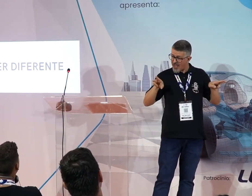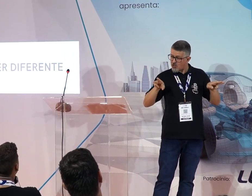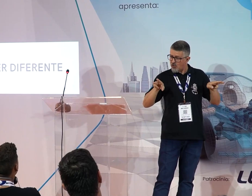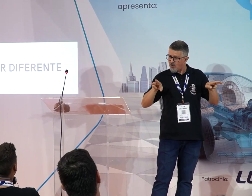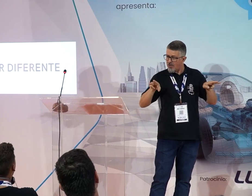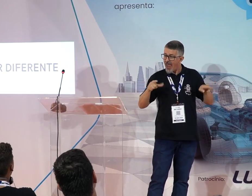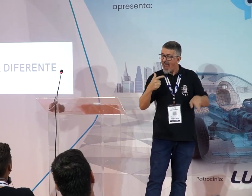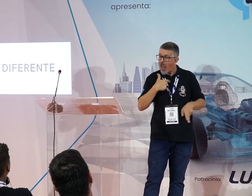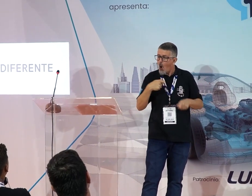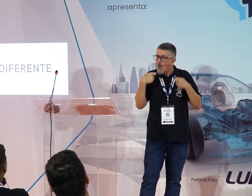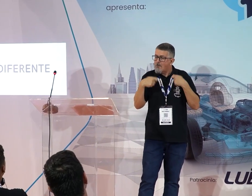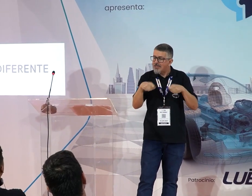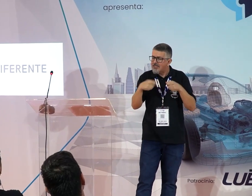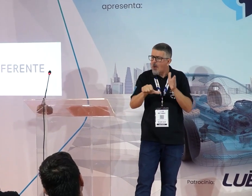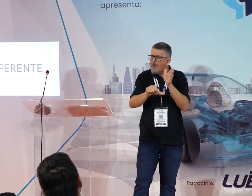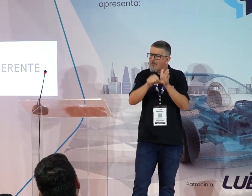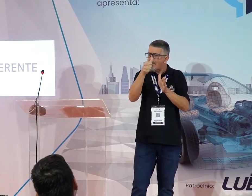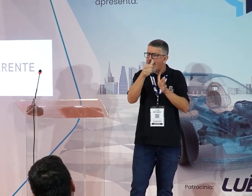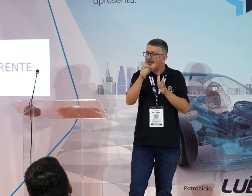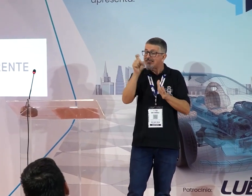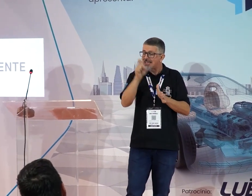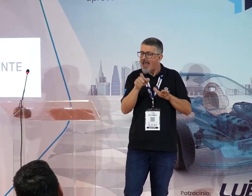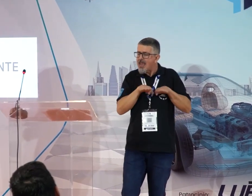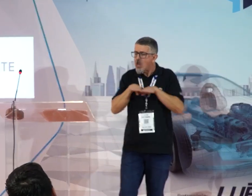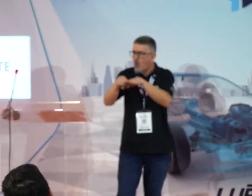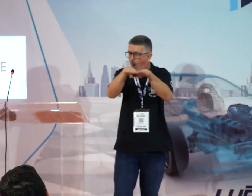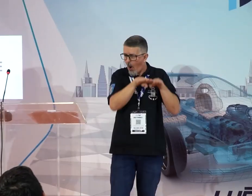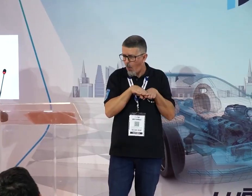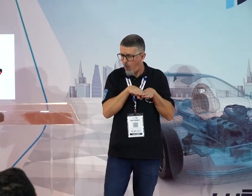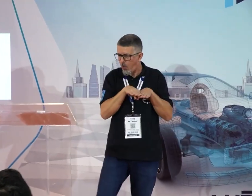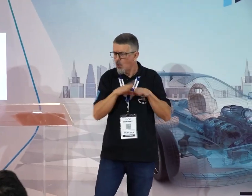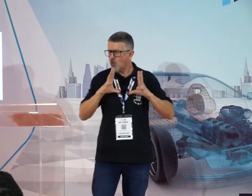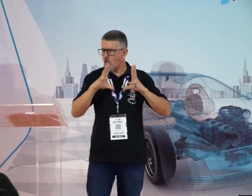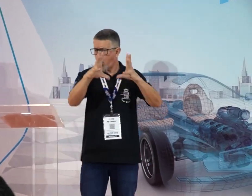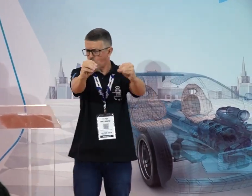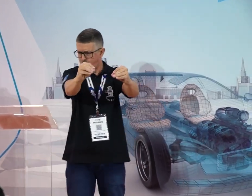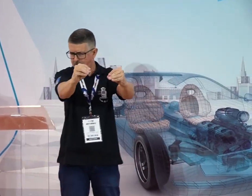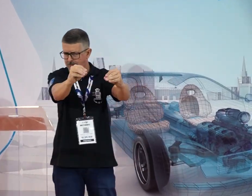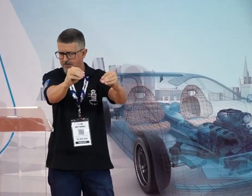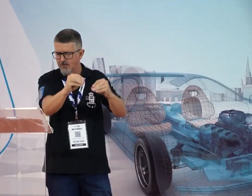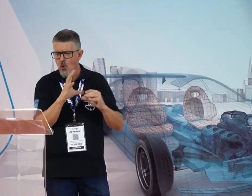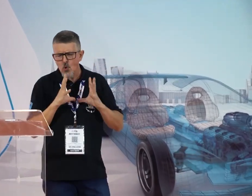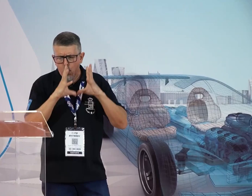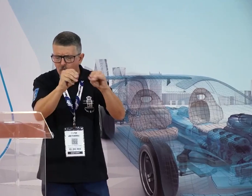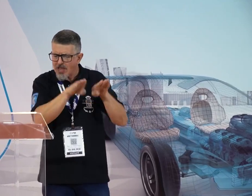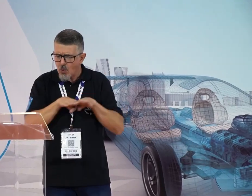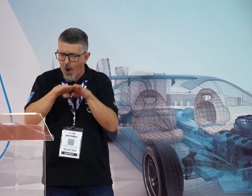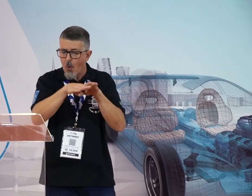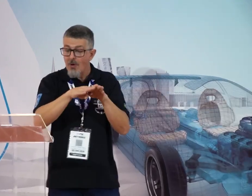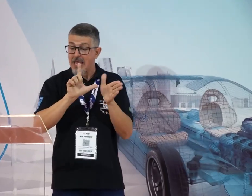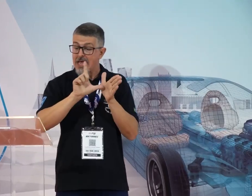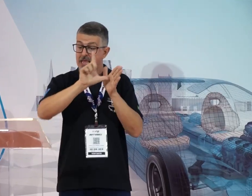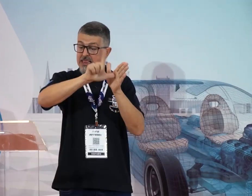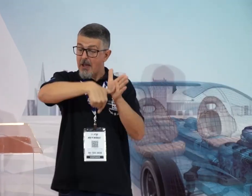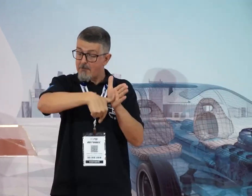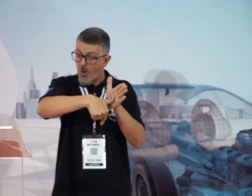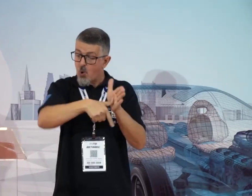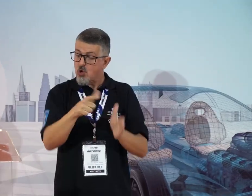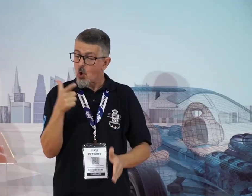para você ser diferente, eu preciso primeiro ser igual. Nós precisamos ser todos iguais, então